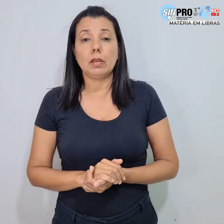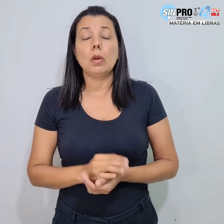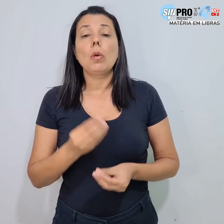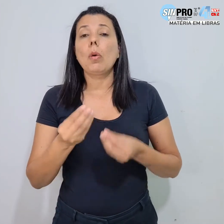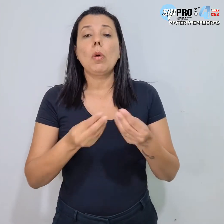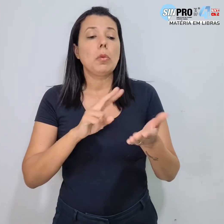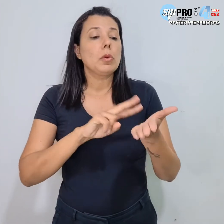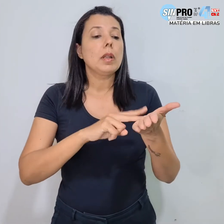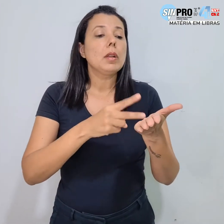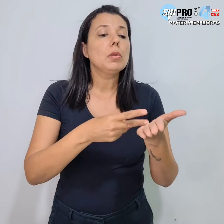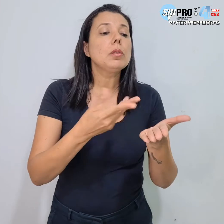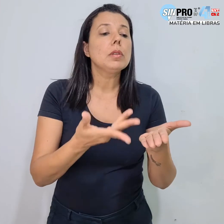traduzido,